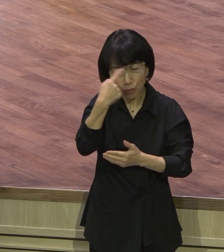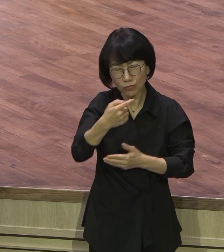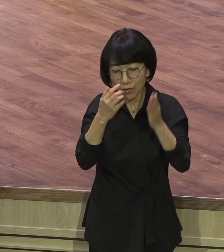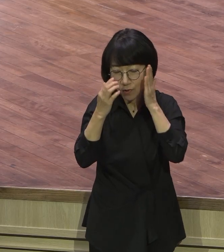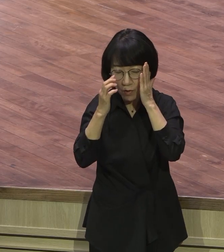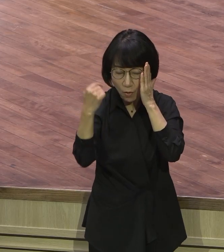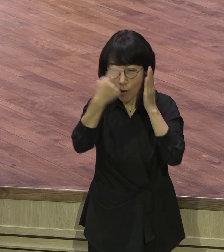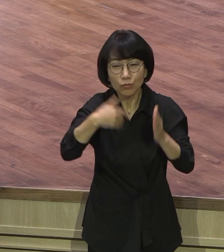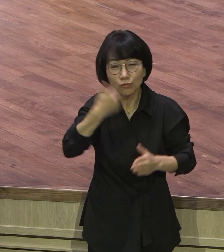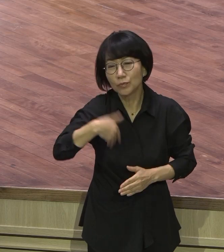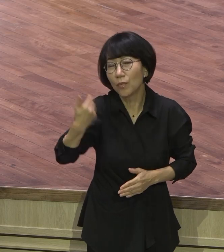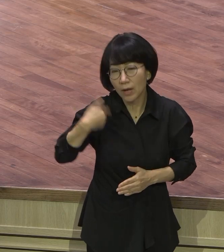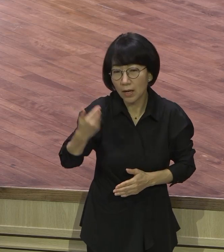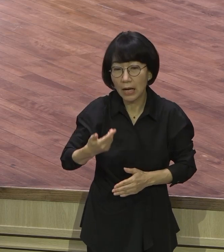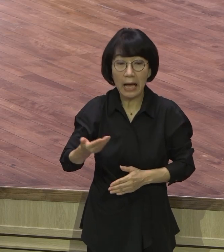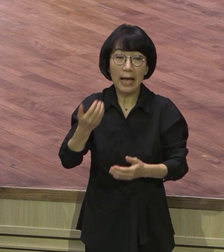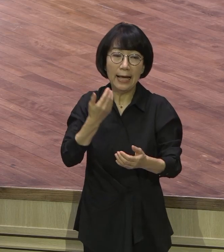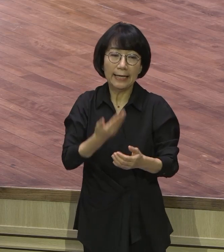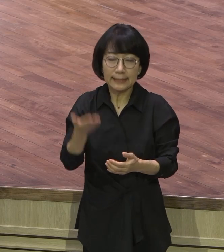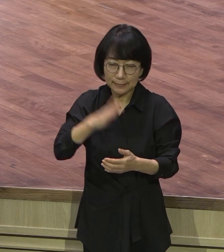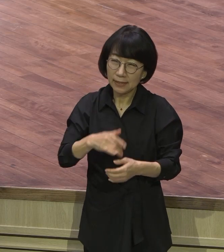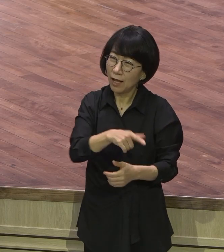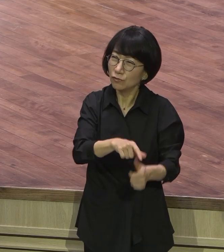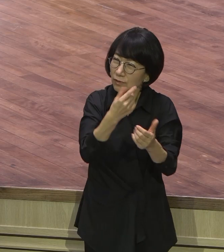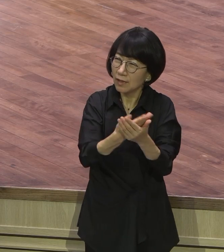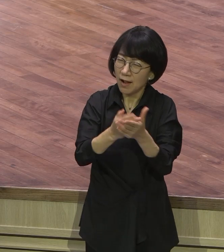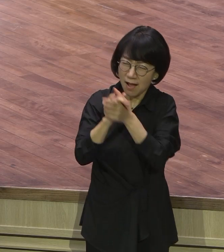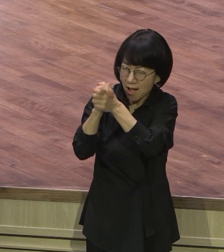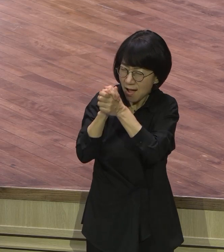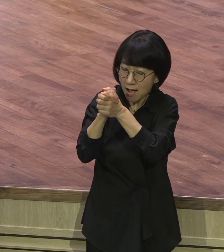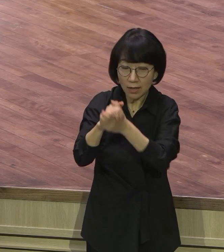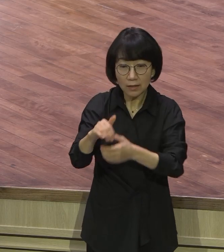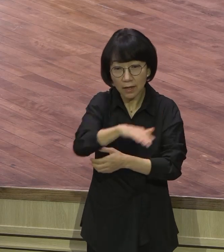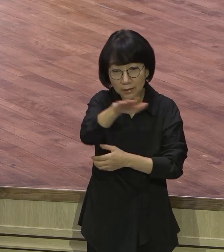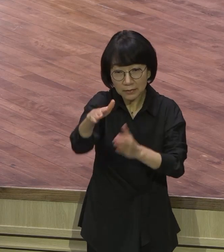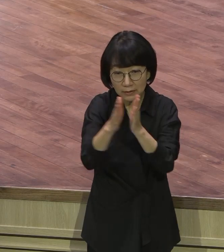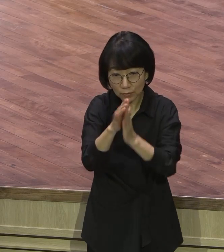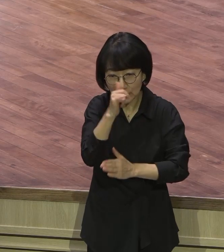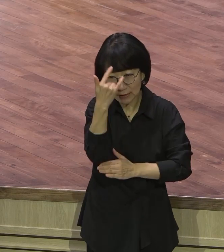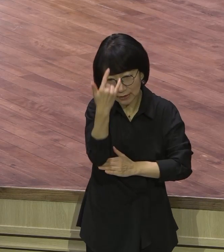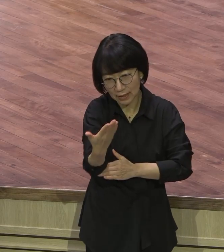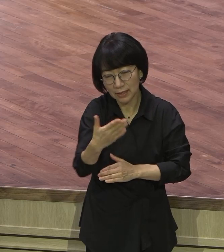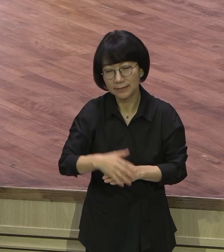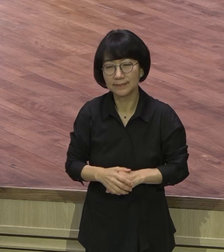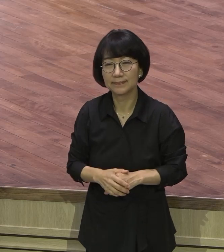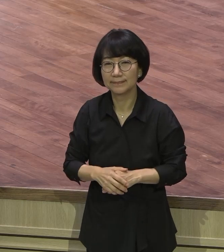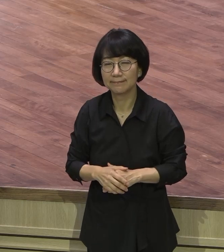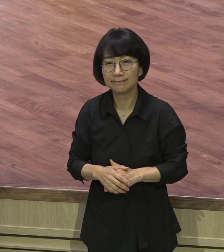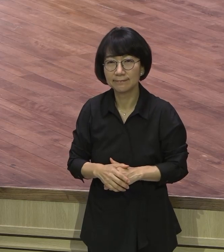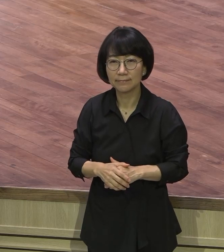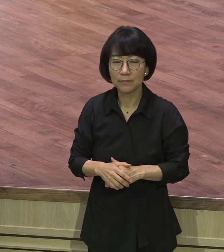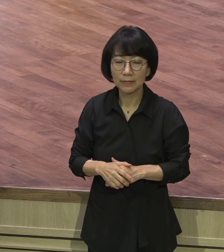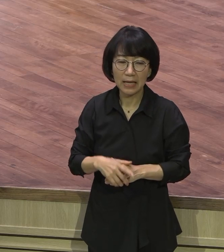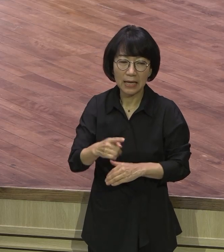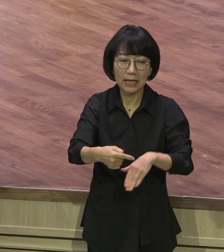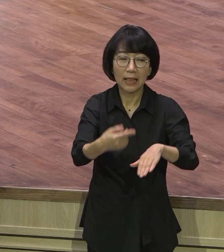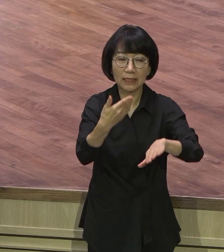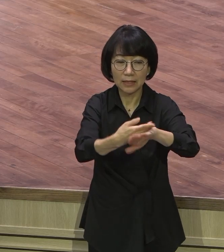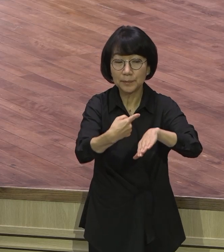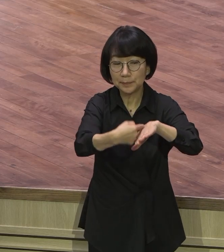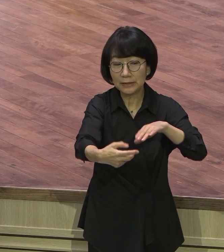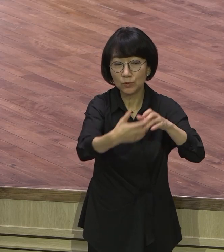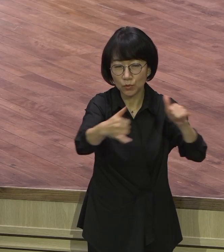237나라 영혼을 위해서 만사천 종족이 예수와 그리스도의 사실을 듣게 해달라고 기도하고